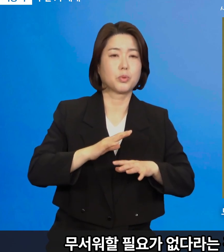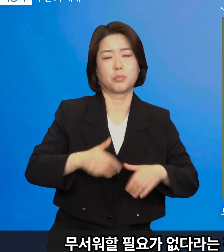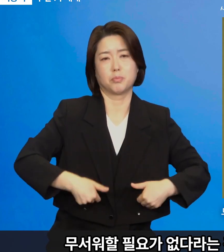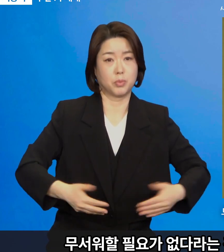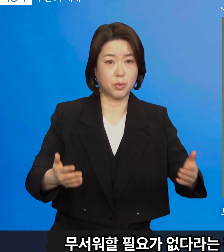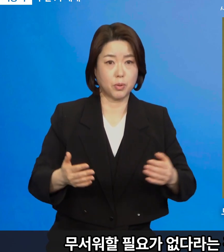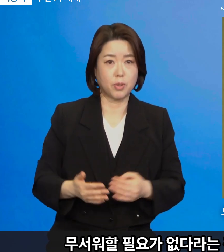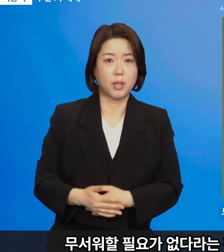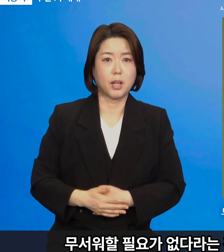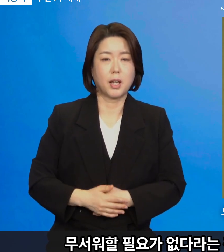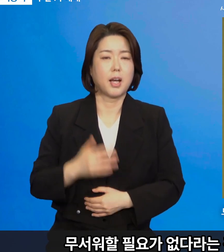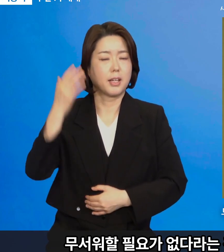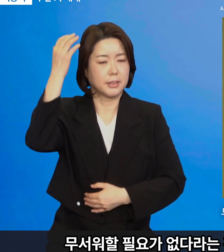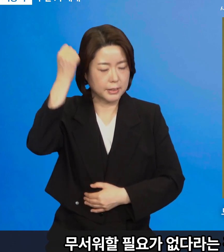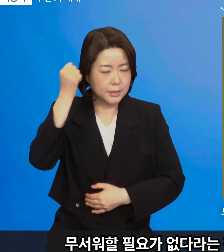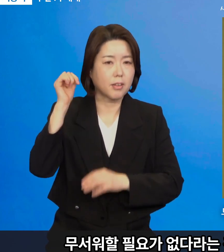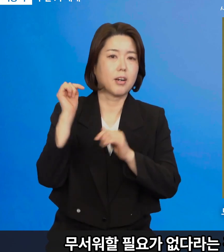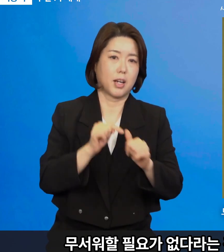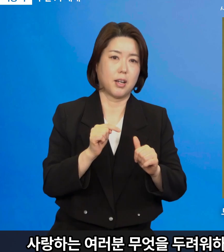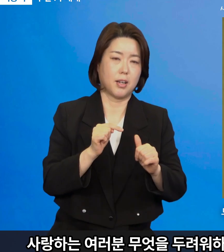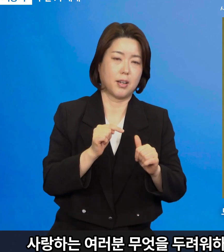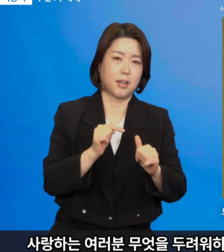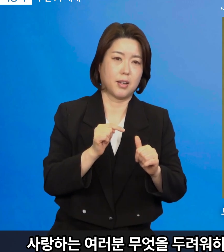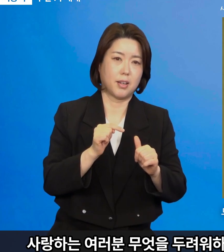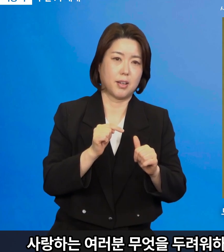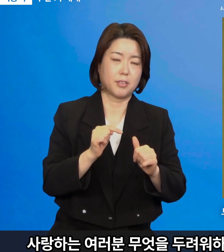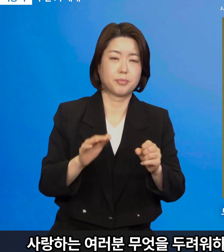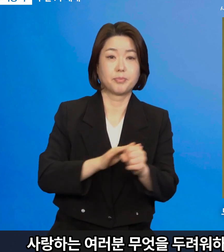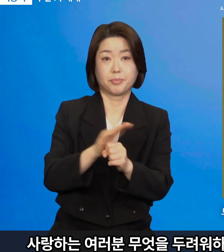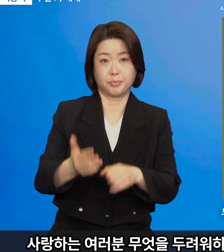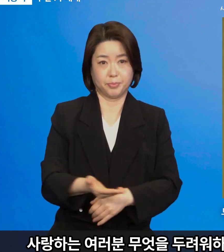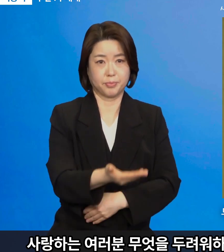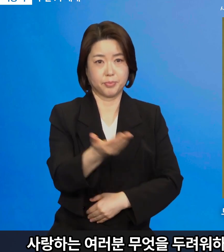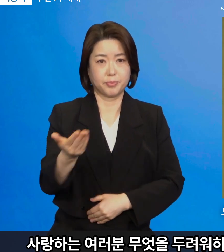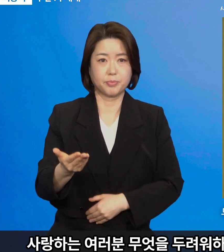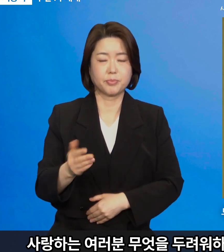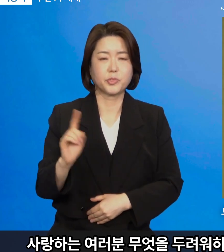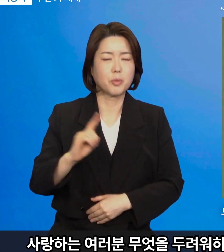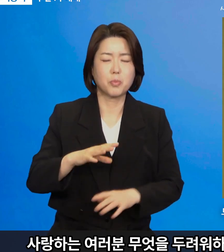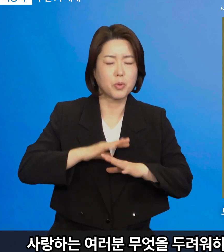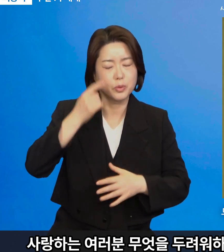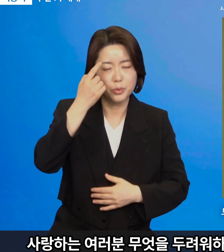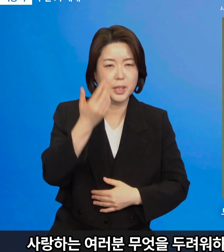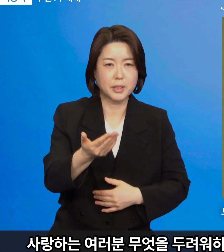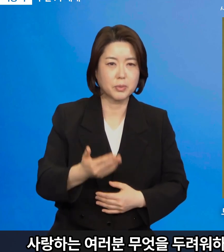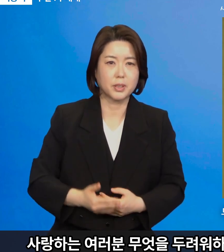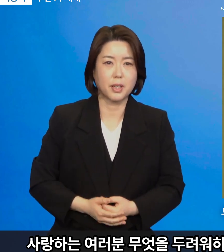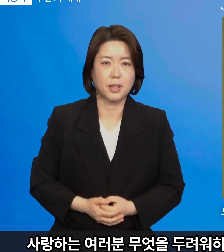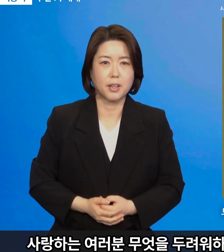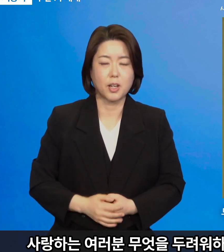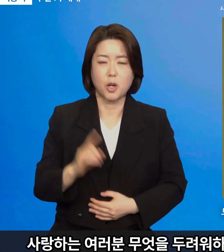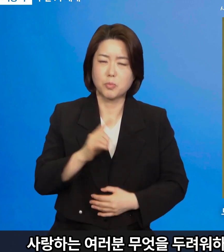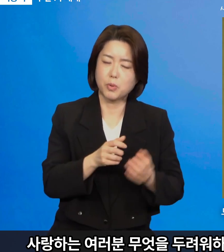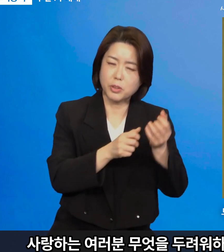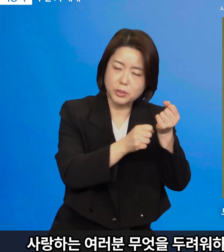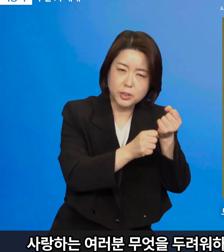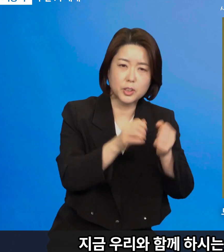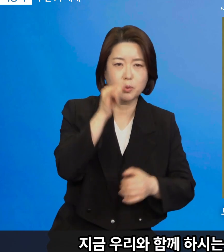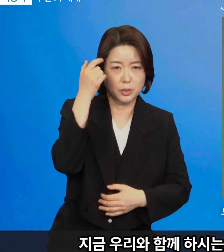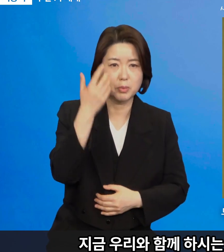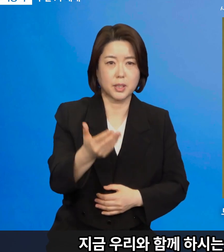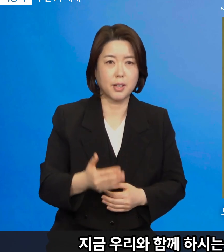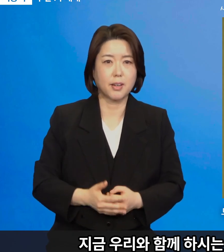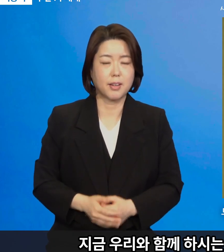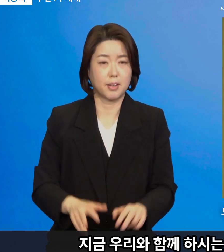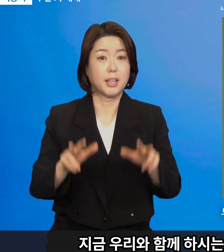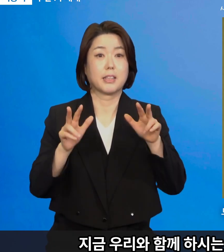것을 어떻게 해요? 기억하라고. 사랑하는 여러분, 무엇을 두려워하십니까? 무엇을 의지하겠습니까?